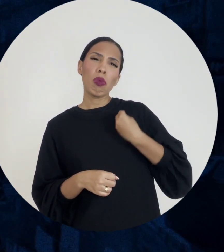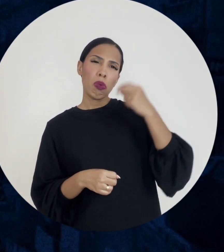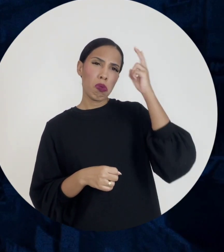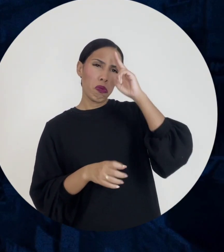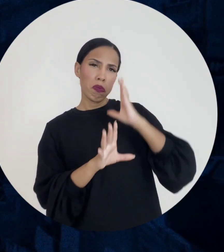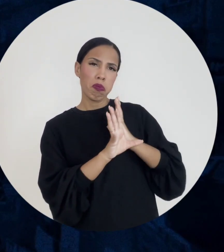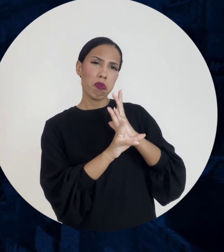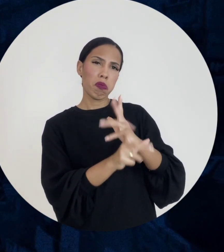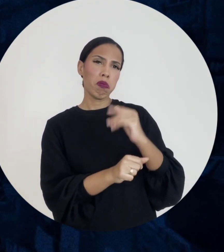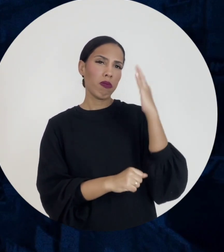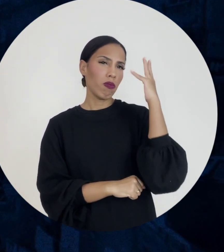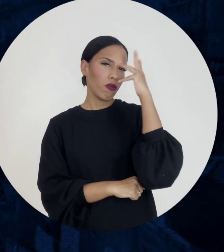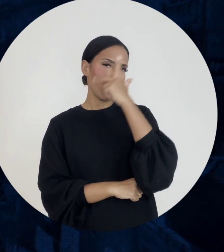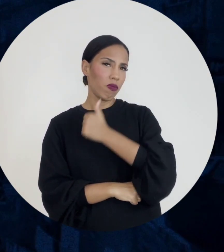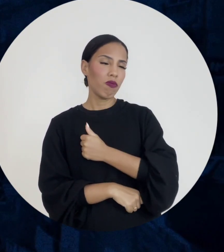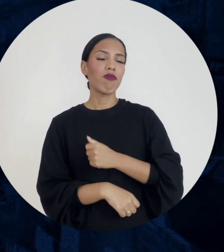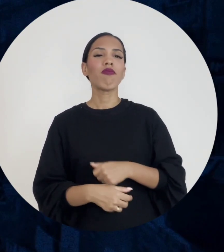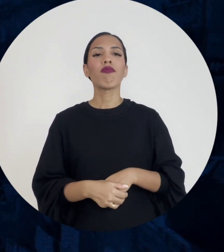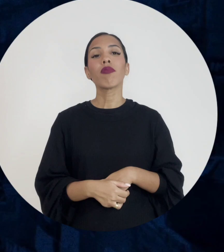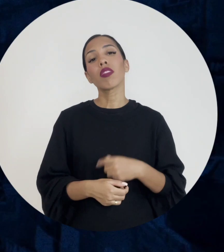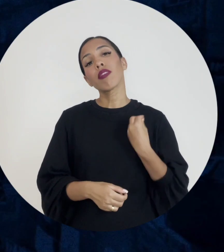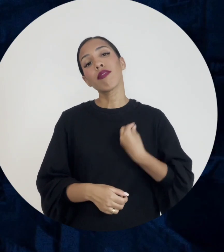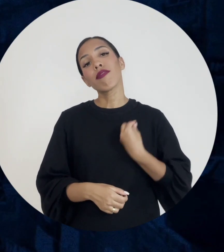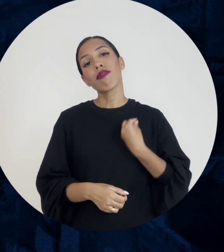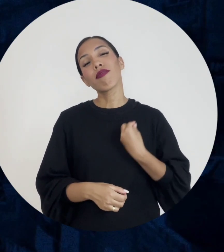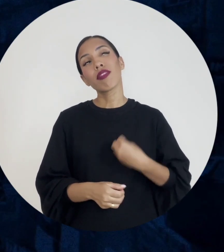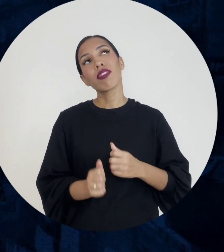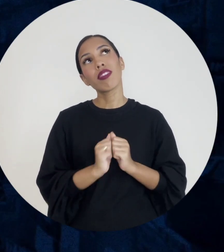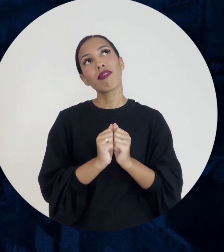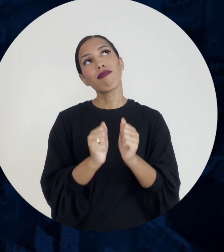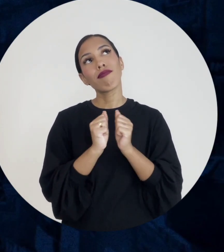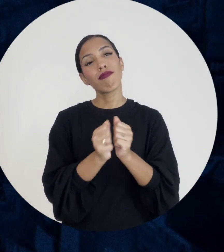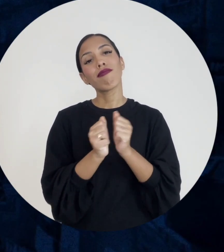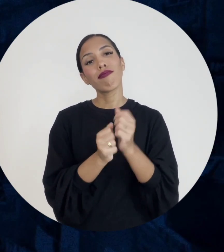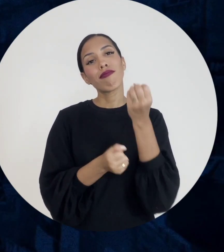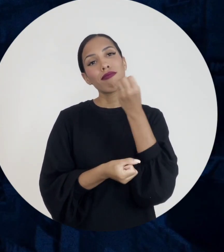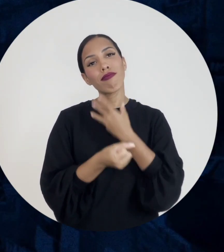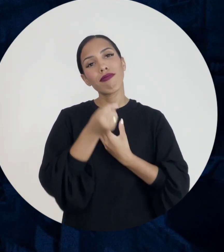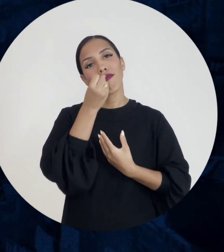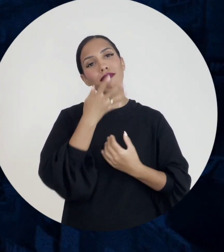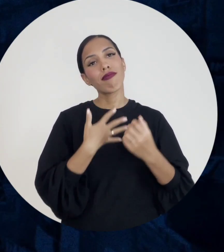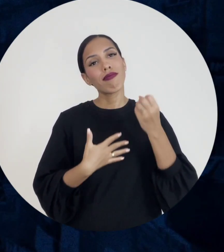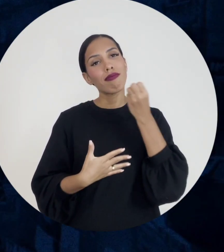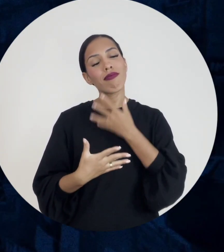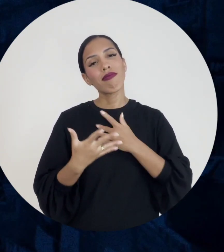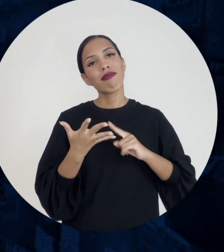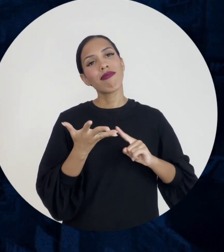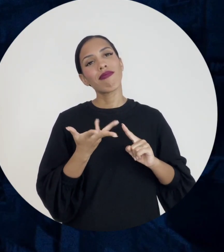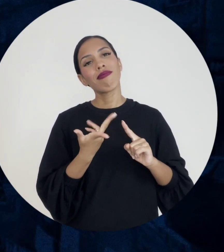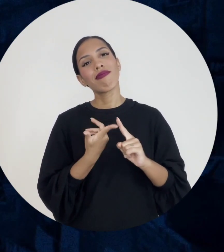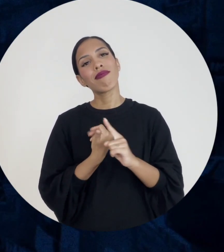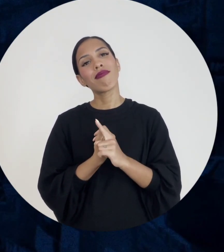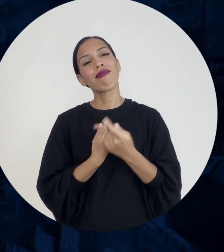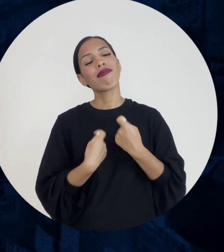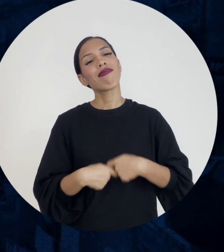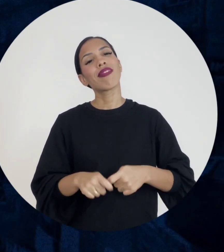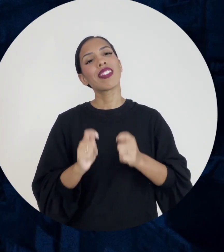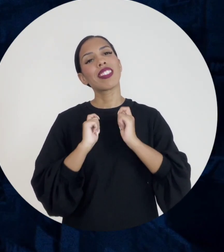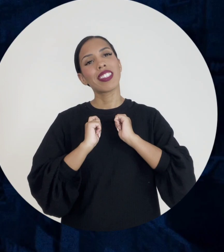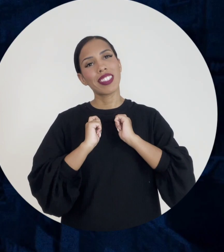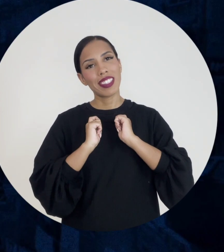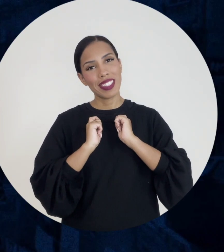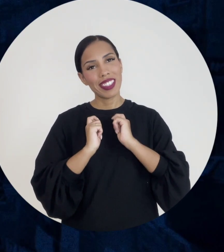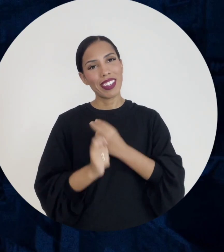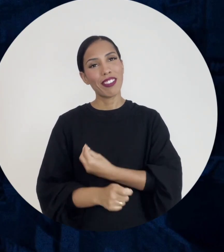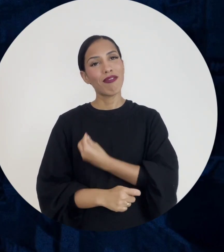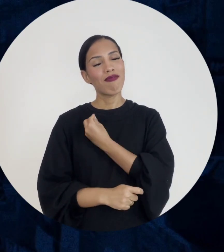história e aquilo foi me Fazendo parte da sua fazendo história. parte da minha história, como se eu tivesse vivido aquilo. Acho que faz parte da história de todos